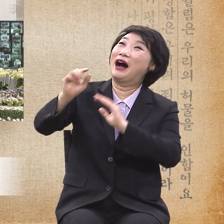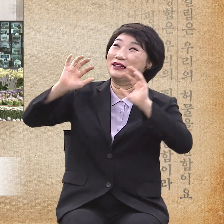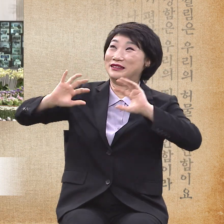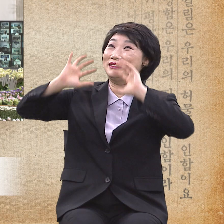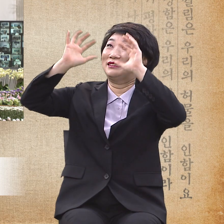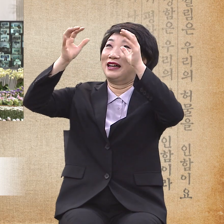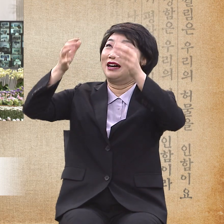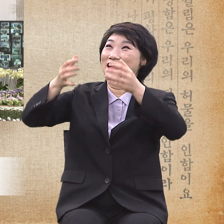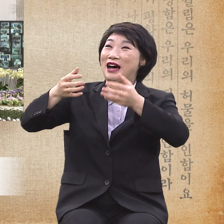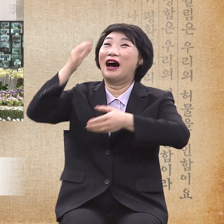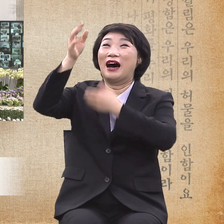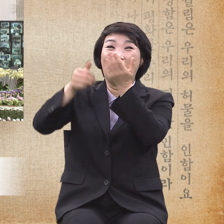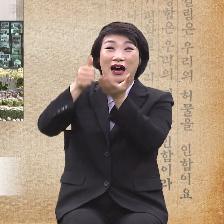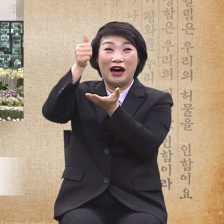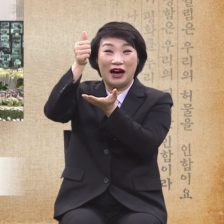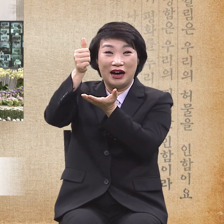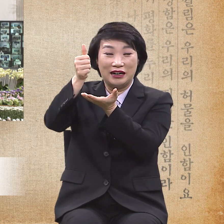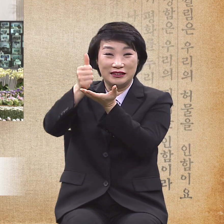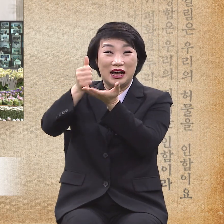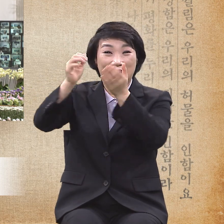거듭나야 가는 나라,